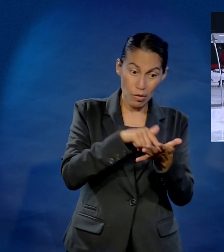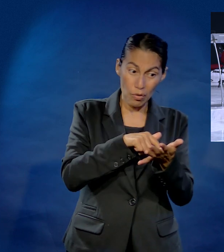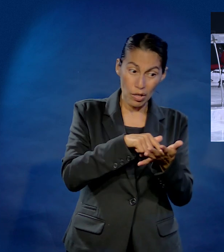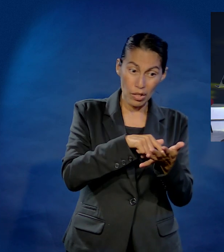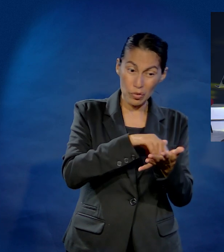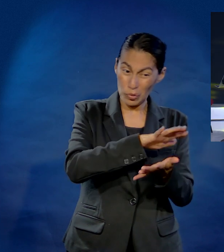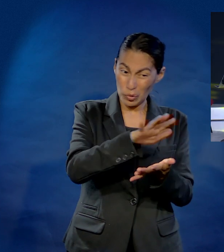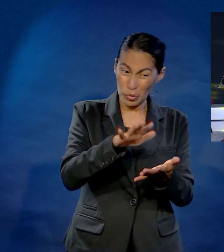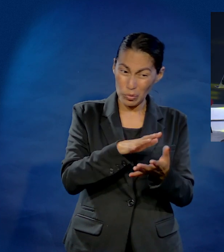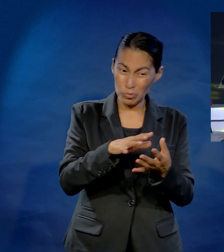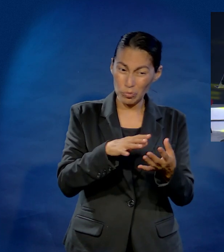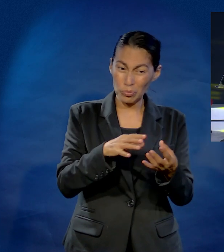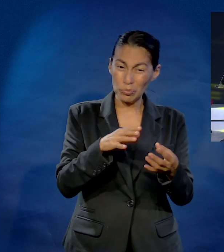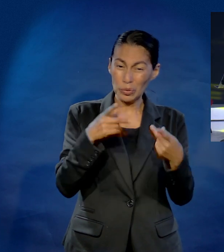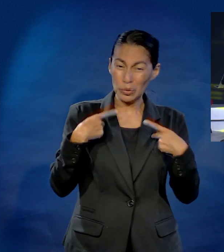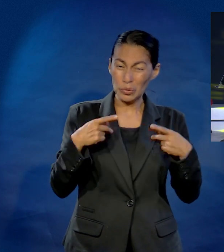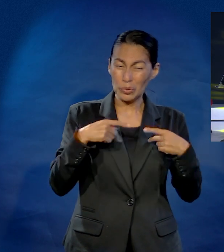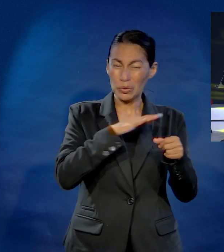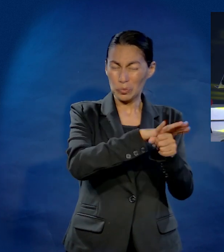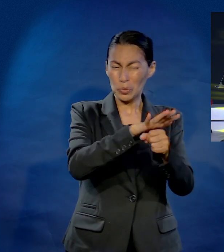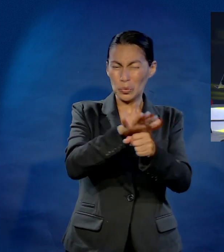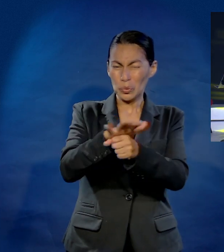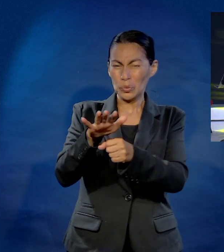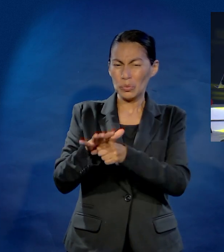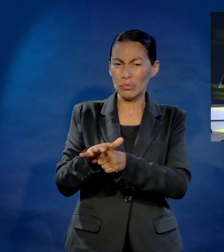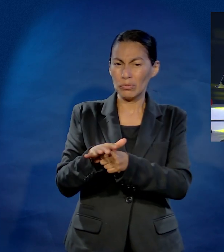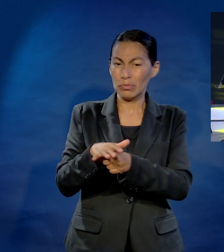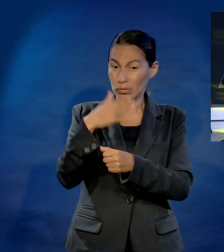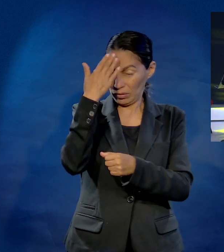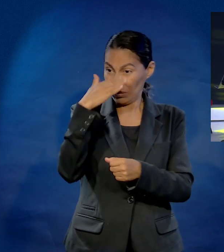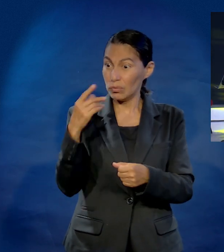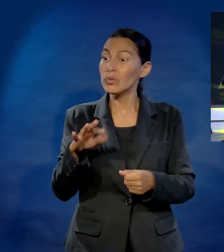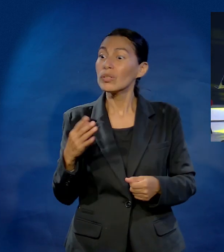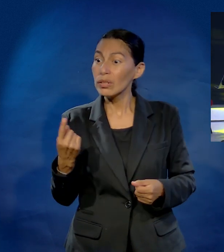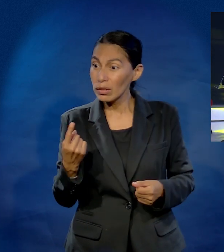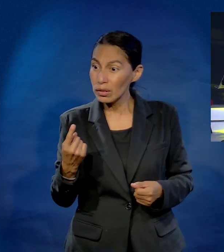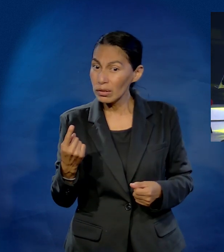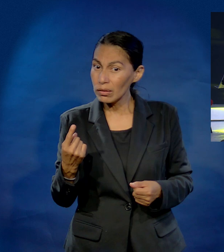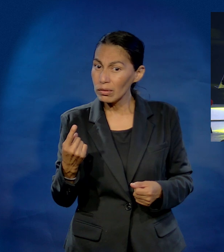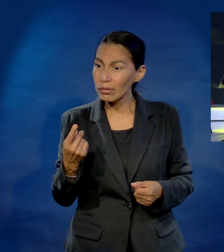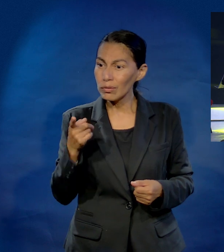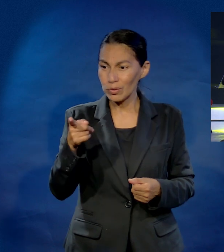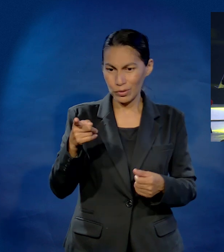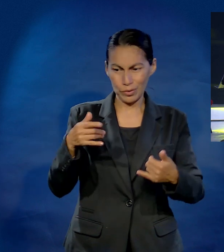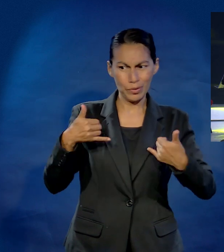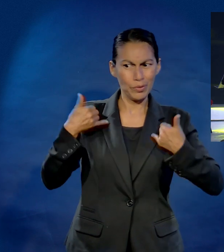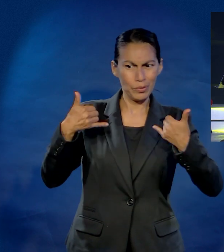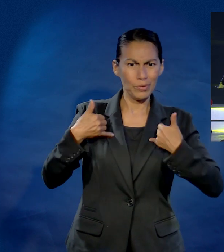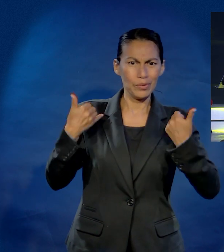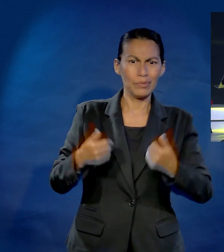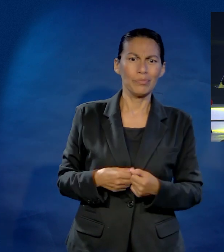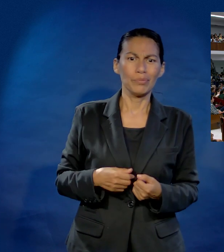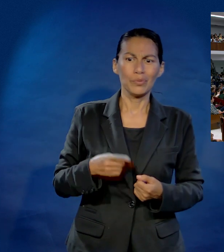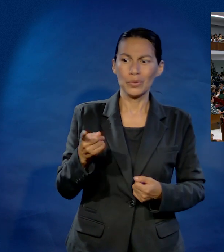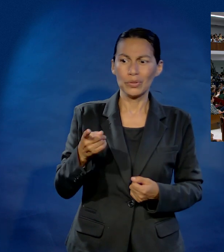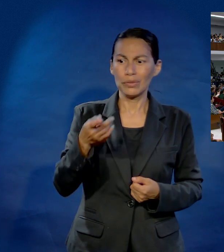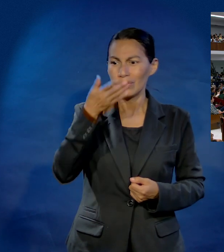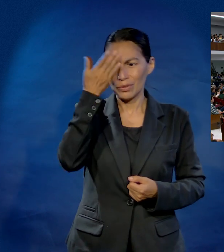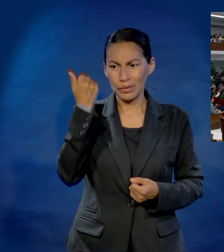papá. Pero sepamos que él va a ser resucitado cuando Cristo venga. Y lloramos, pastor. Y hemos